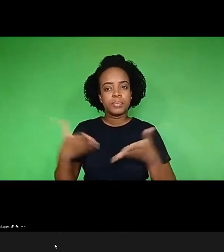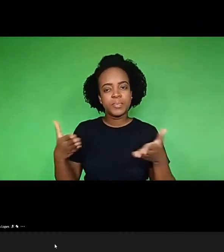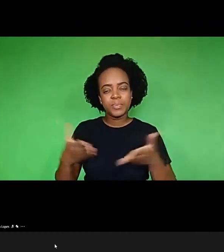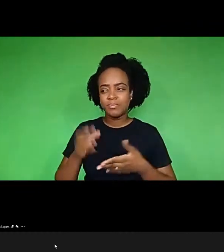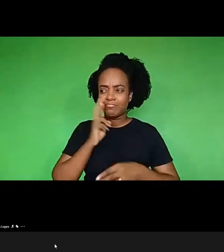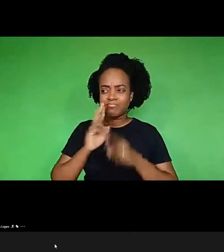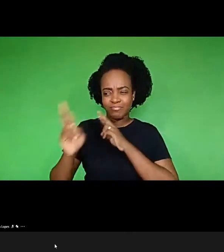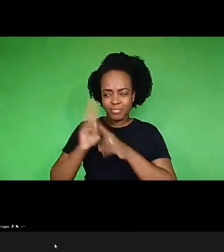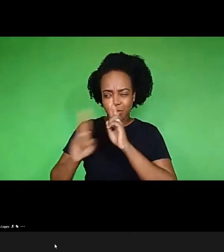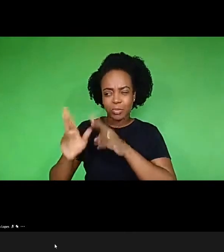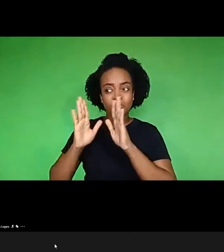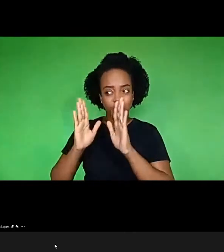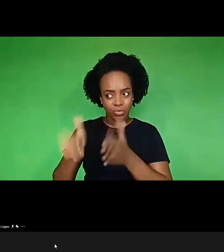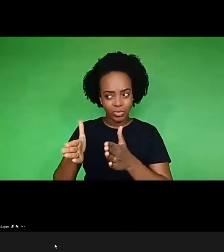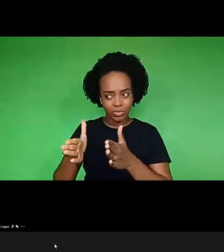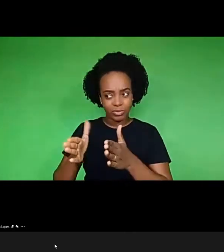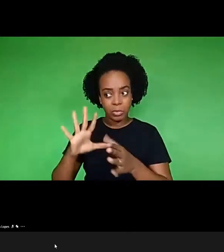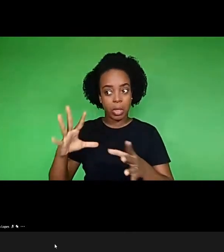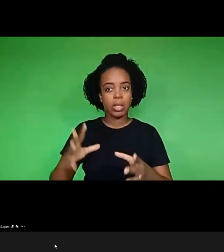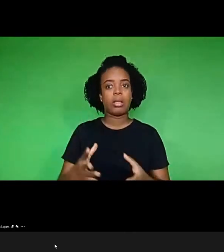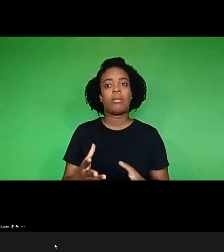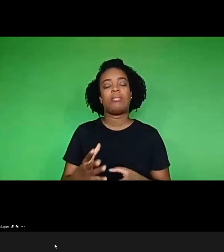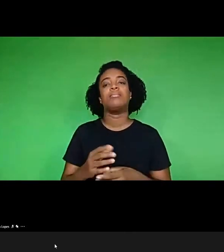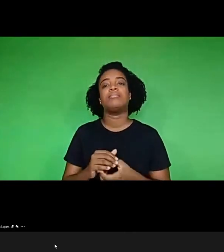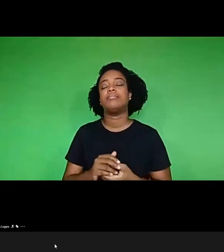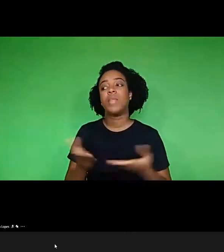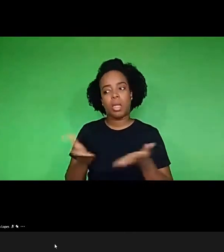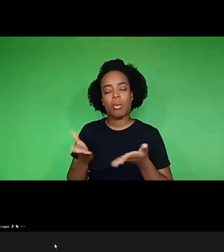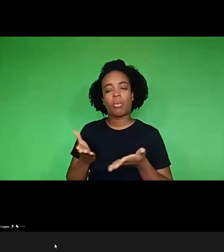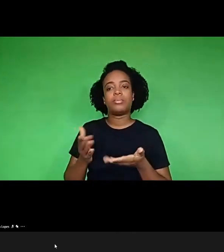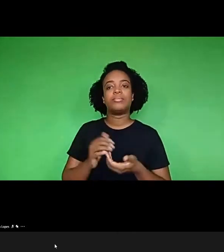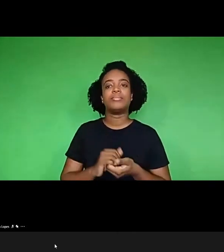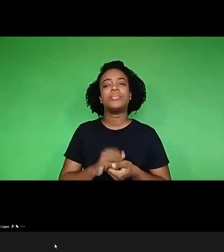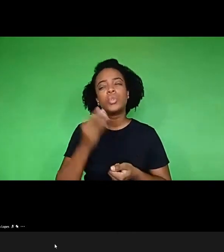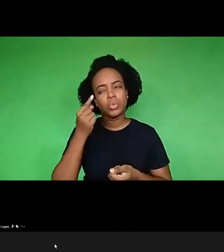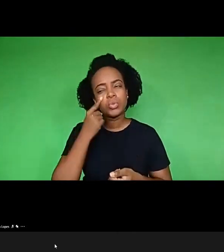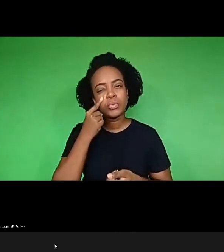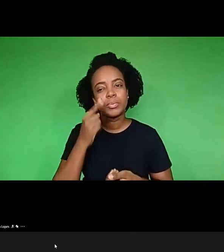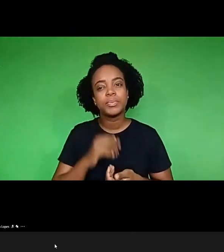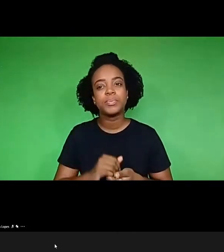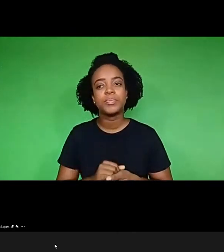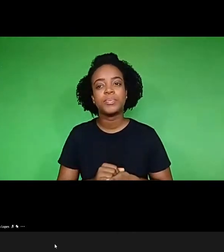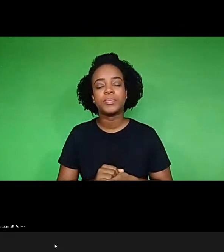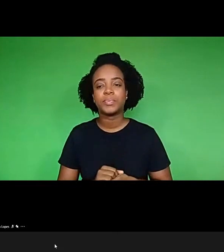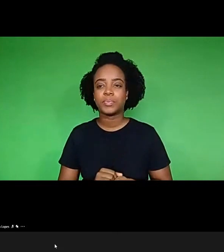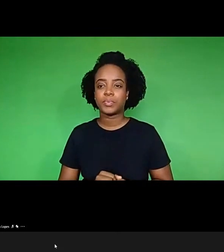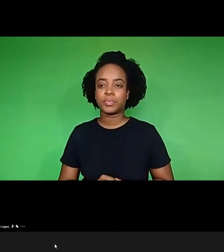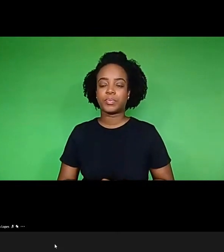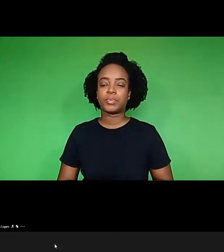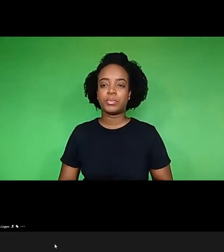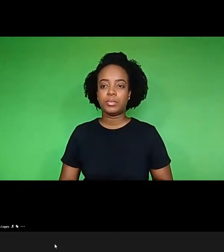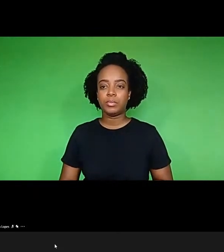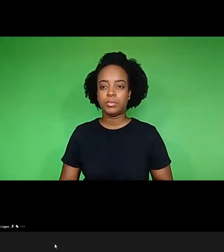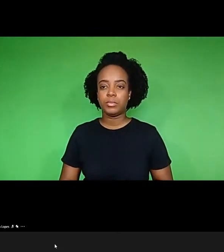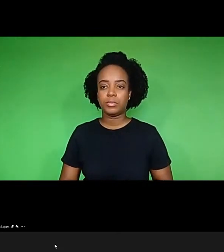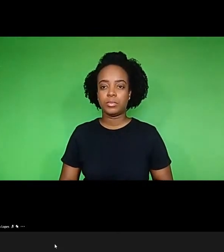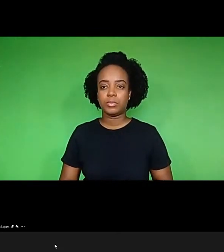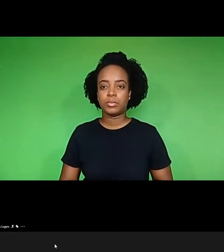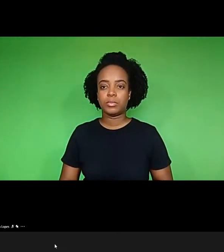tudo acumulado. Enquanto isso, se vocês tiverem mais, vocês podem ir perguntando. Só um minutinho, vou olhar aqui.